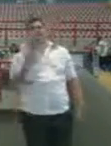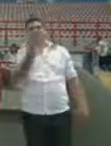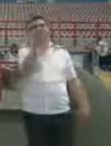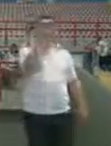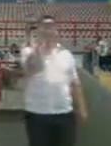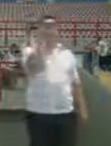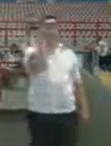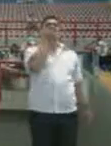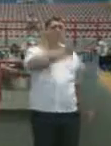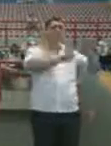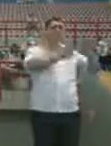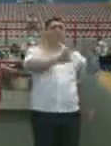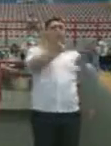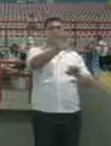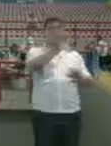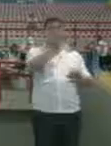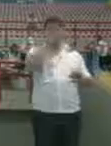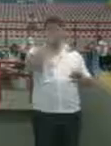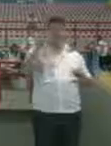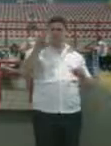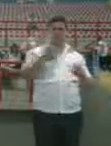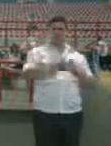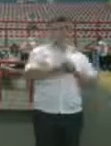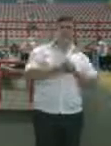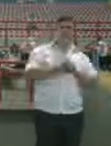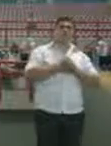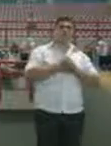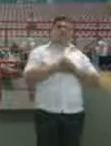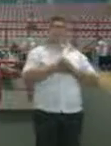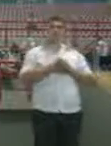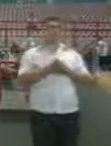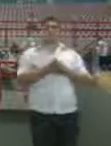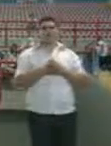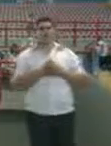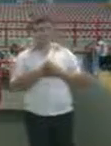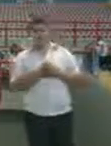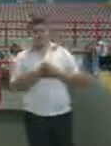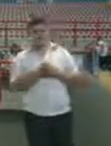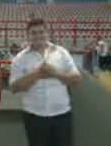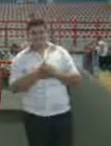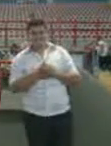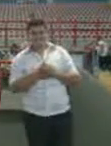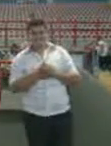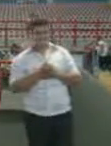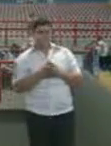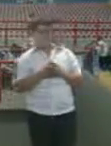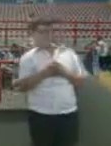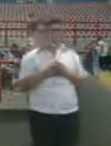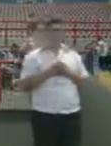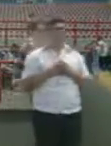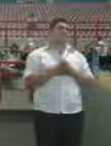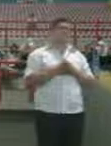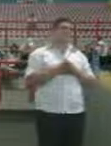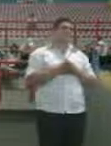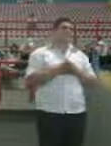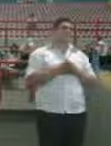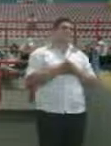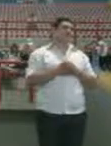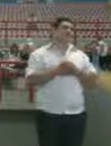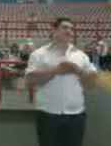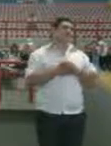desculpe, automobilística. Tá? Aí nessa sequência vem energia, que é uma ligação direta com a